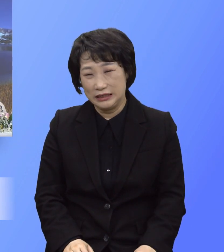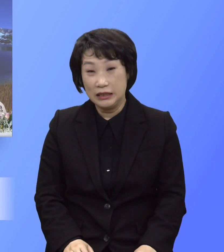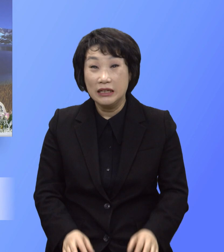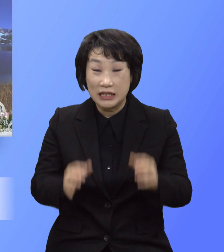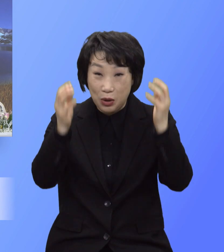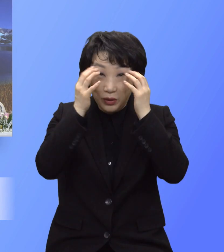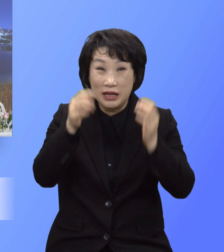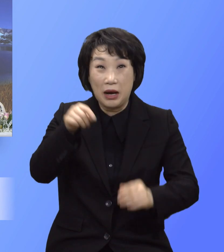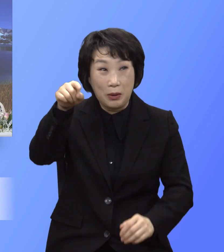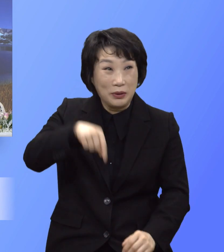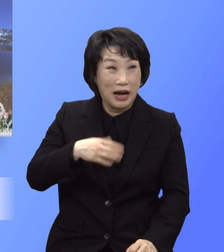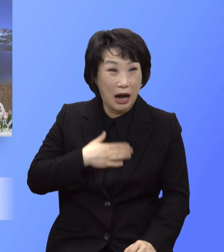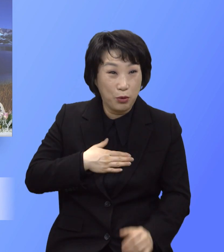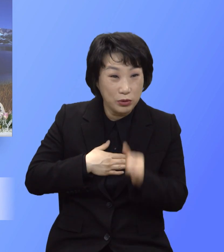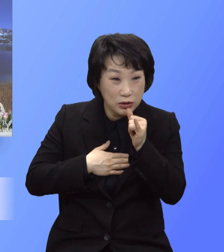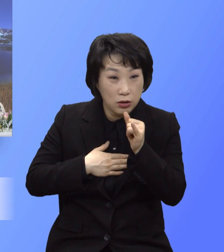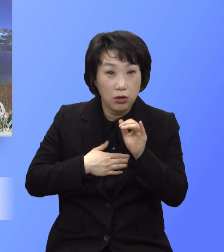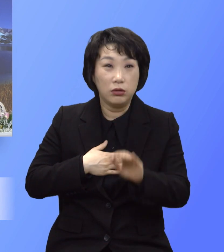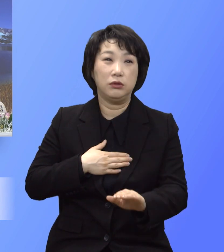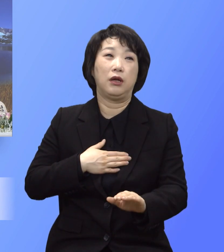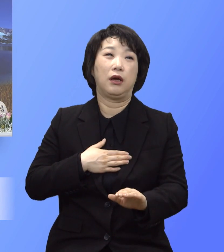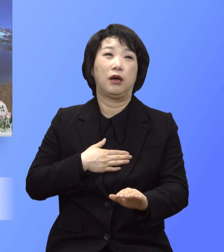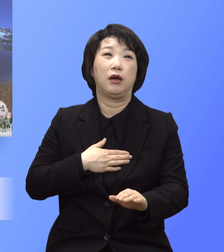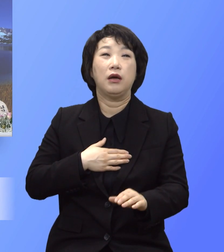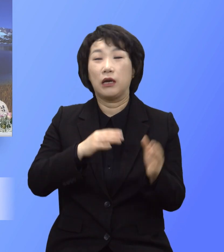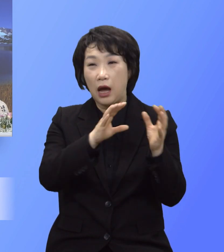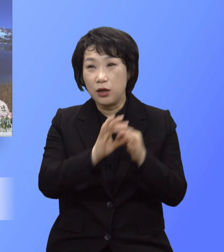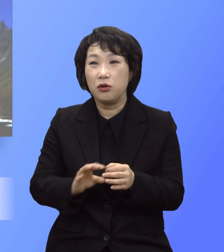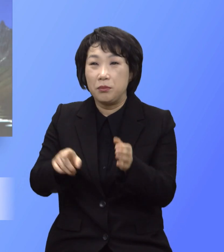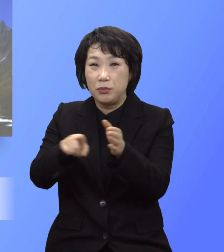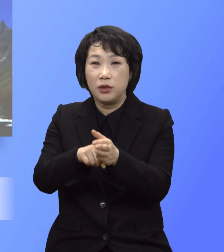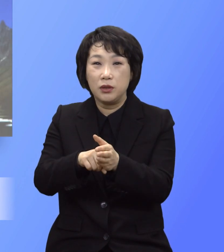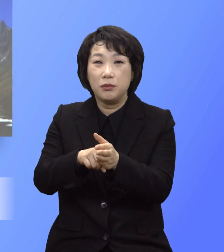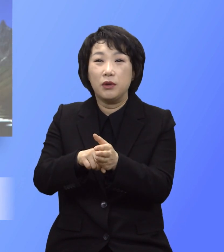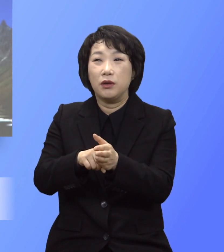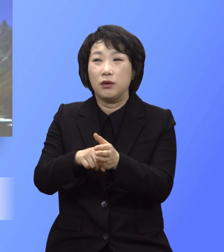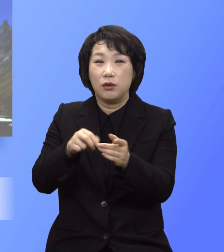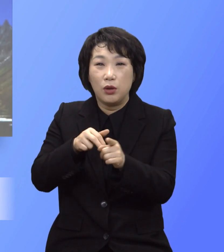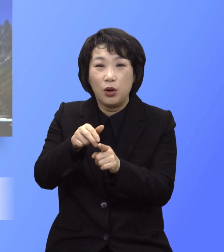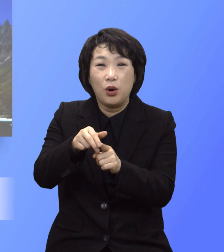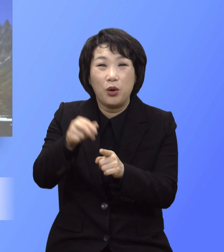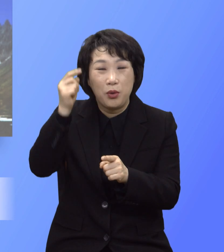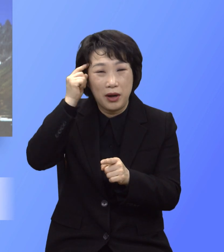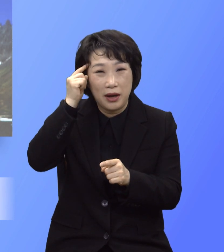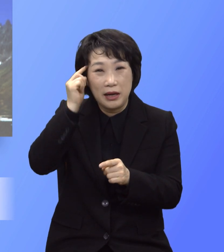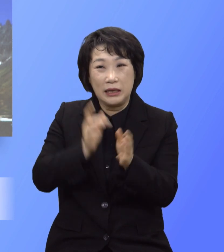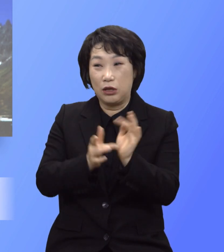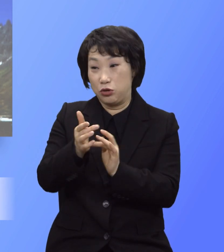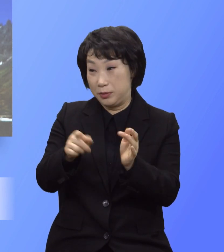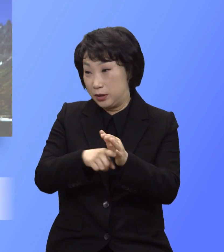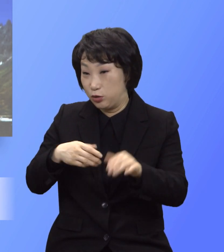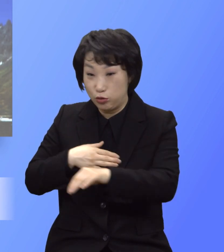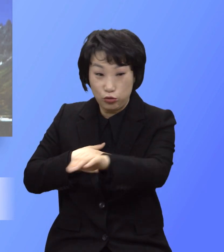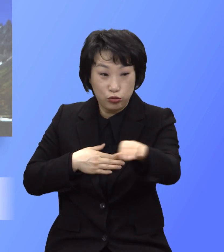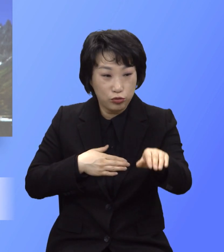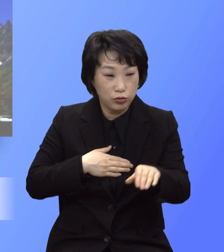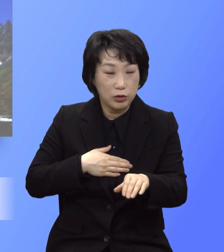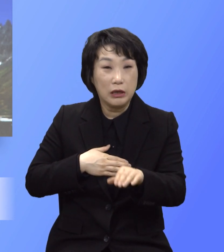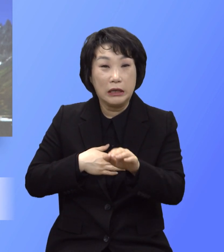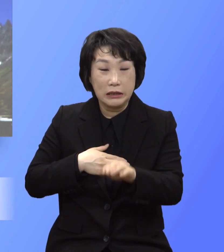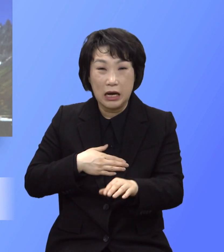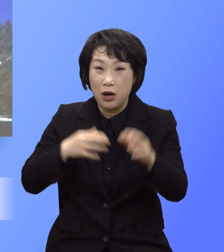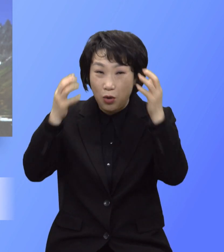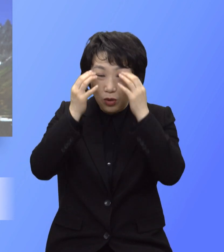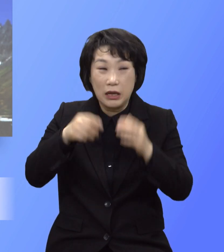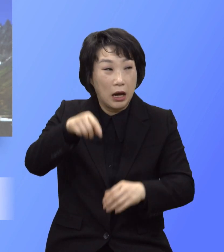고난이 오는 줄 알면서도 그렇게 하는 이유가 뭐냐? 우리 예수 믿는 사람은 고난이